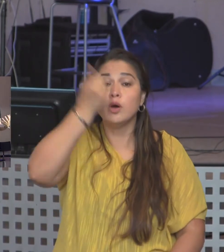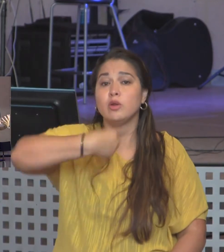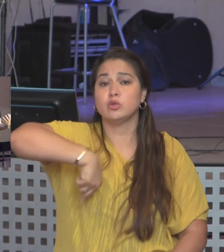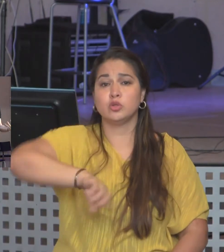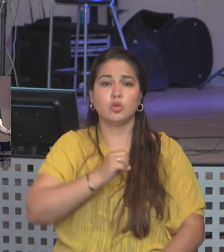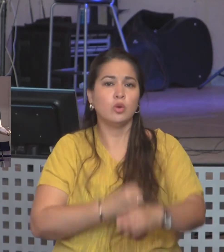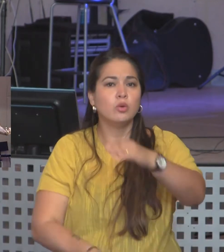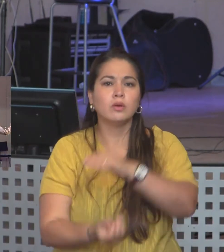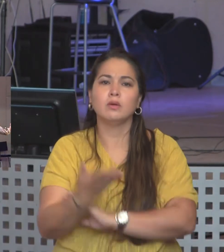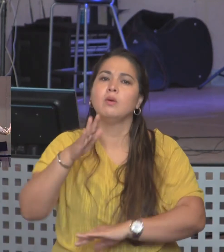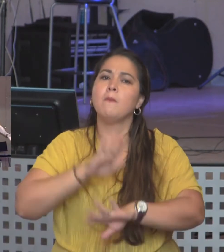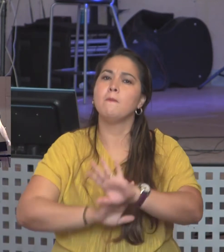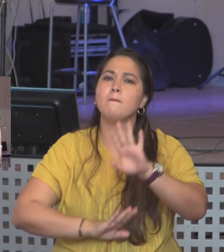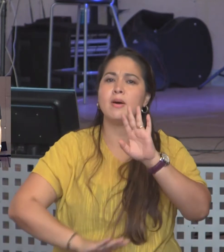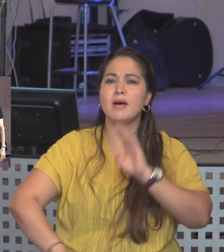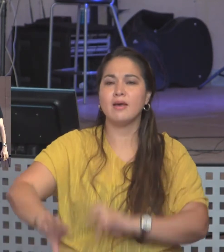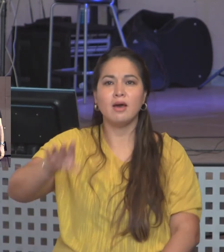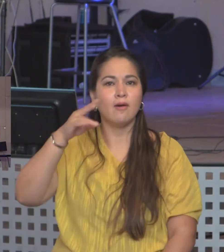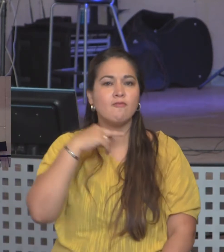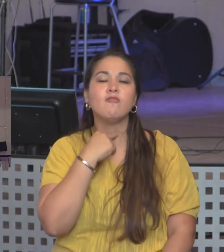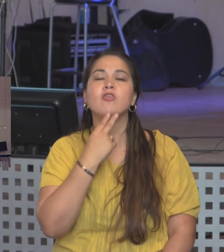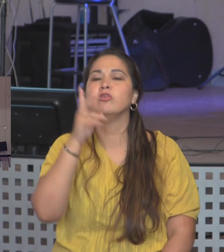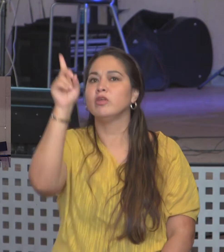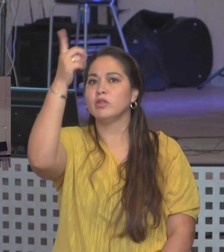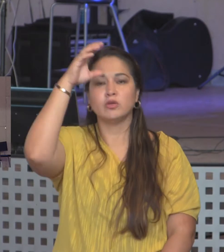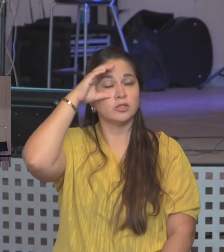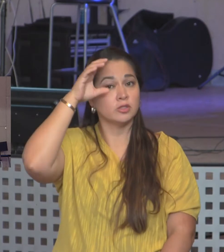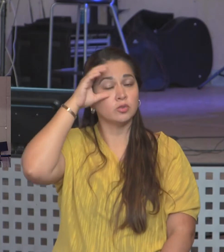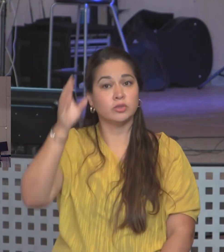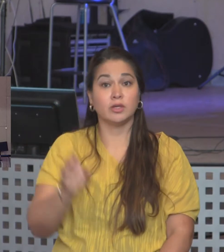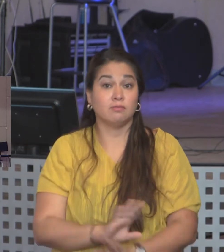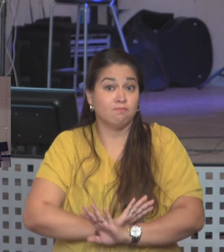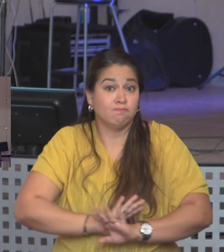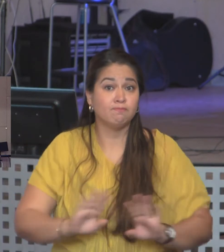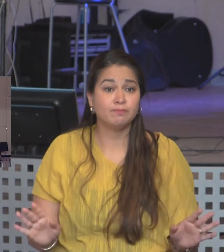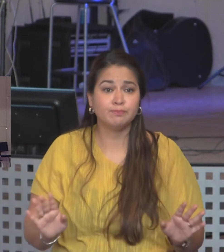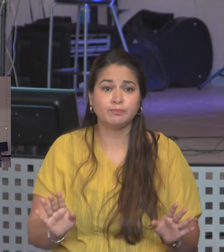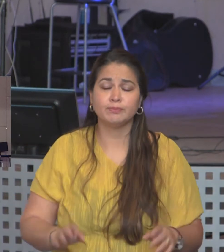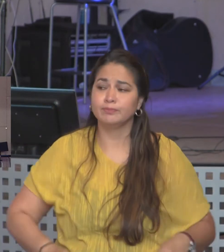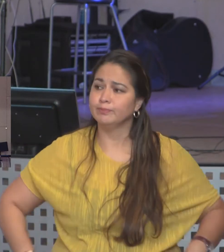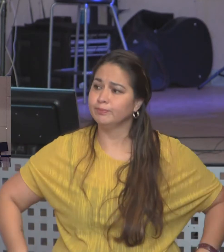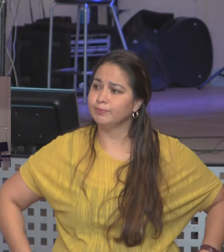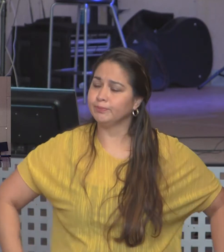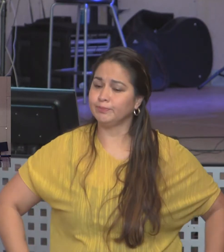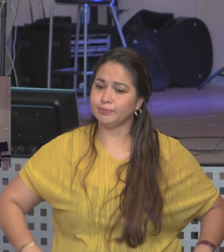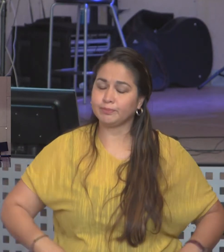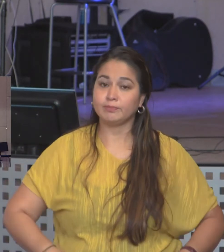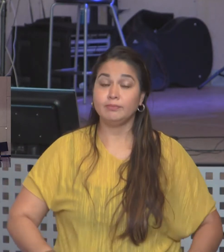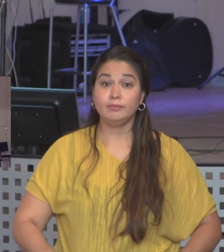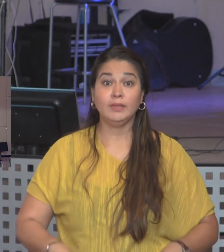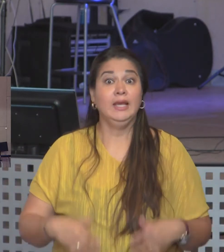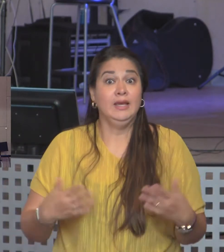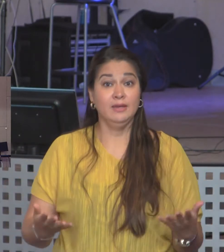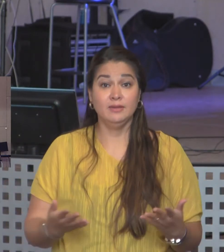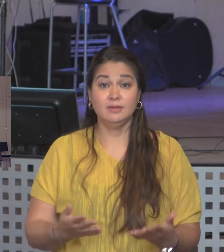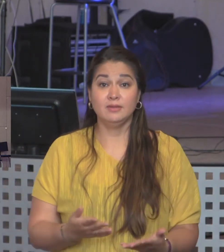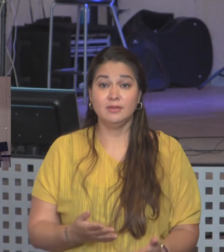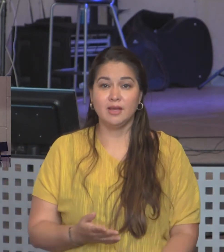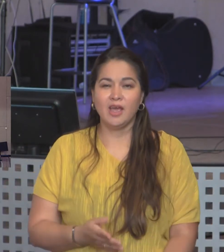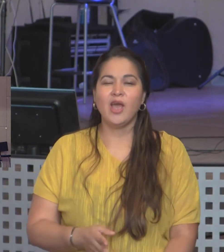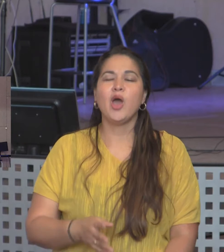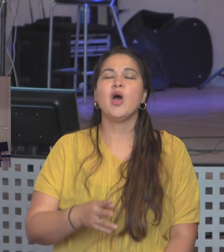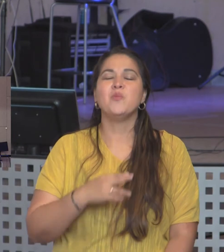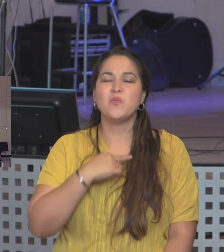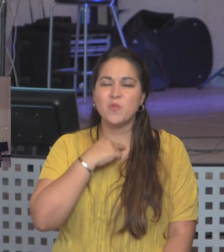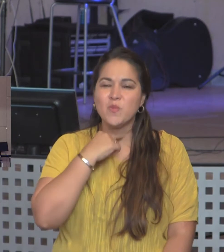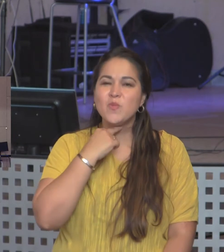capacidad de oírle, es innegable. Y que eso, oír a Dios,